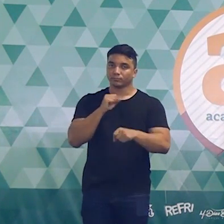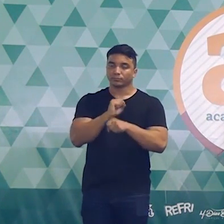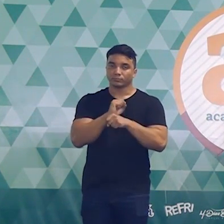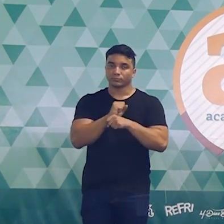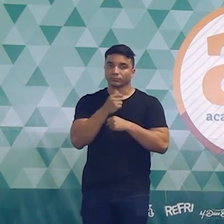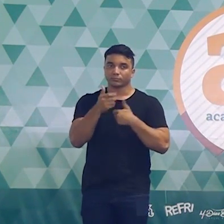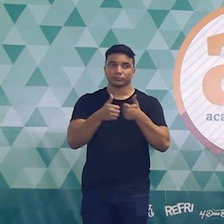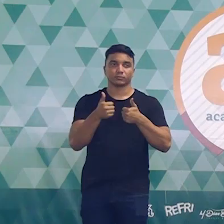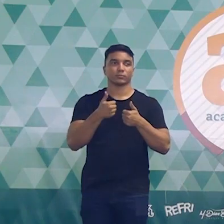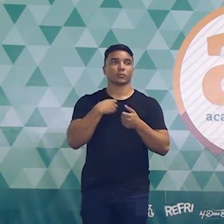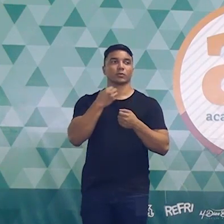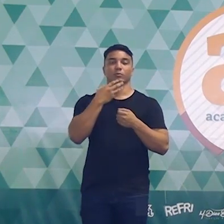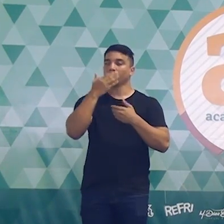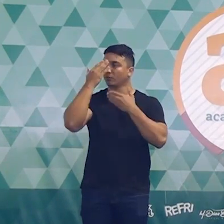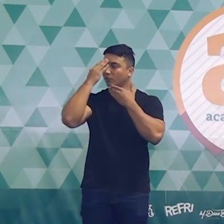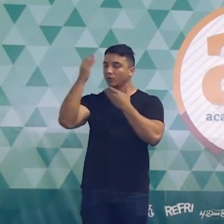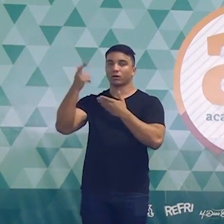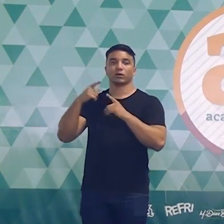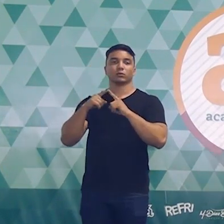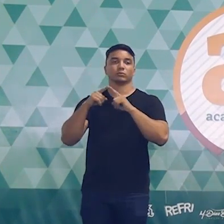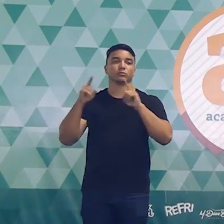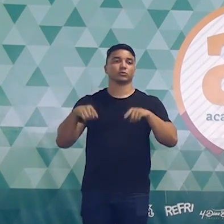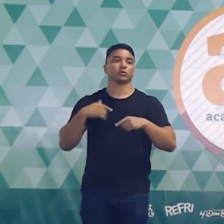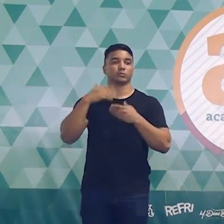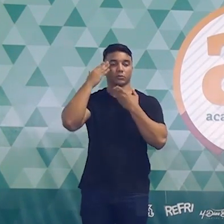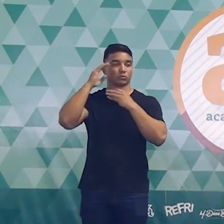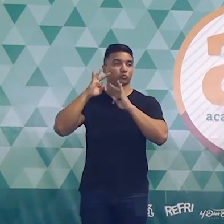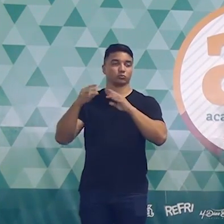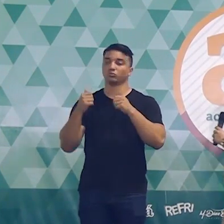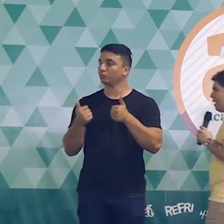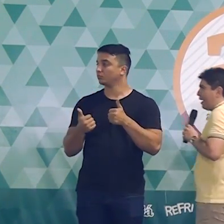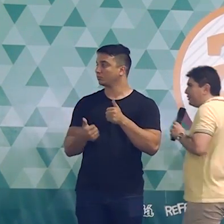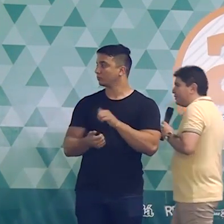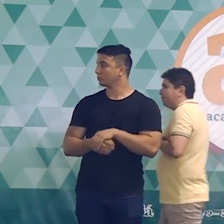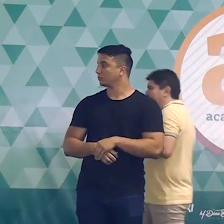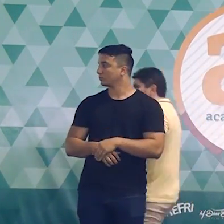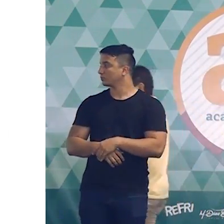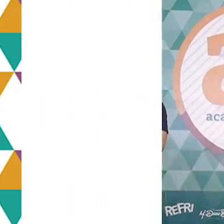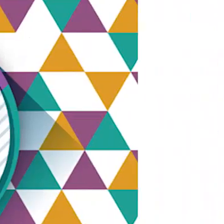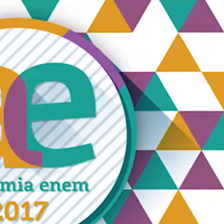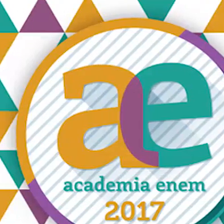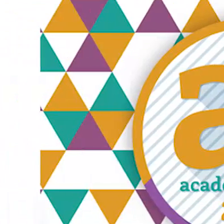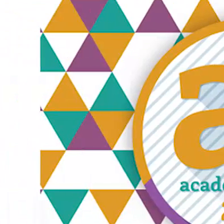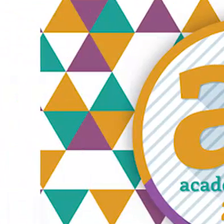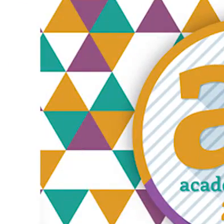melhores resultados. Obrigado ao projeto, obrigado ao Fábio, a toda a coordenação. Valeu, pessoal. Até mais.